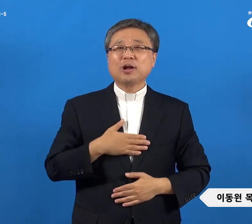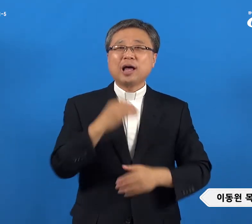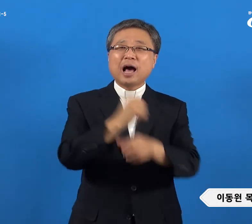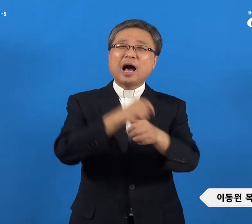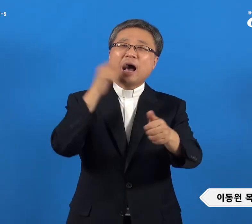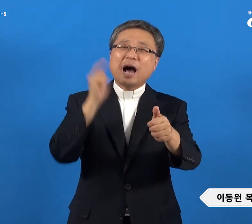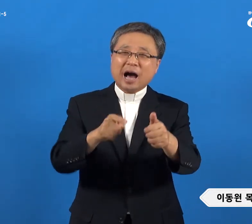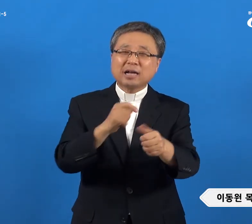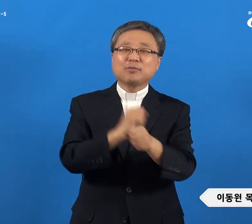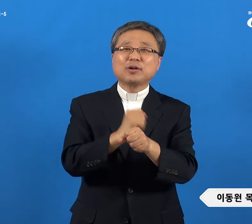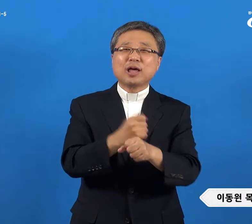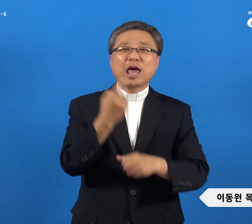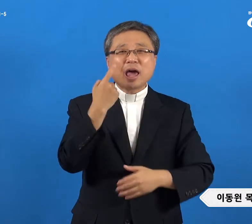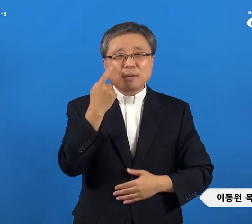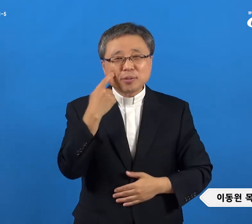하라면 좀 해봐요. 좀 순진하게.